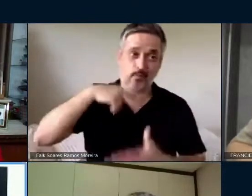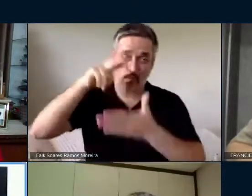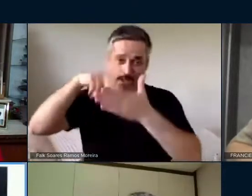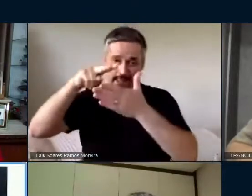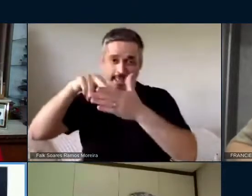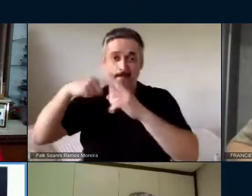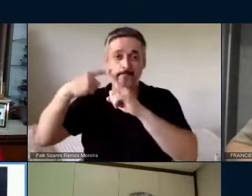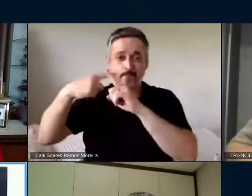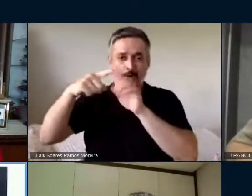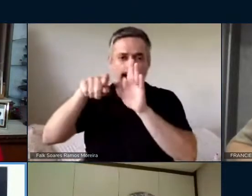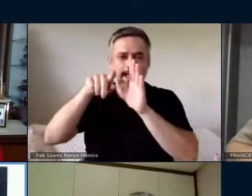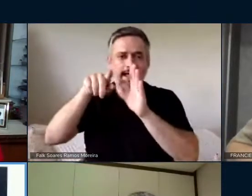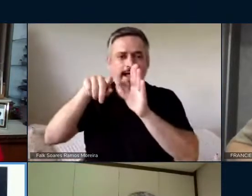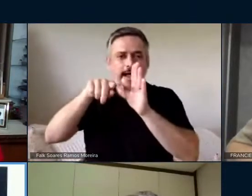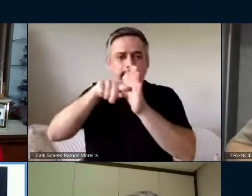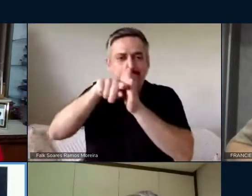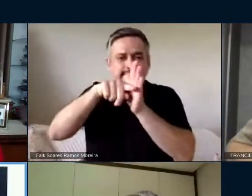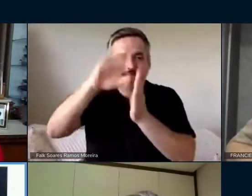Não, sim.